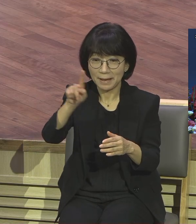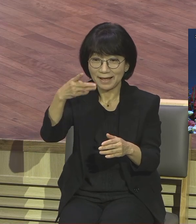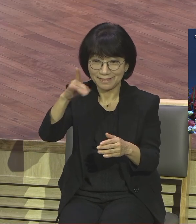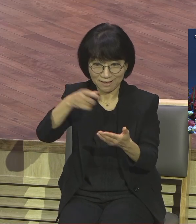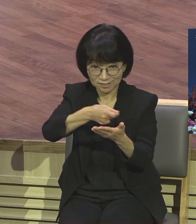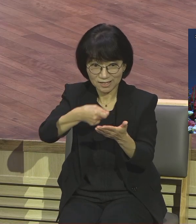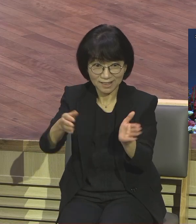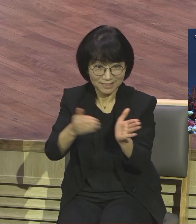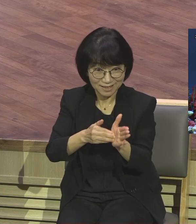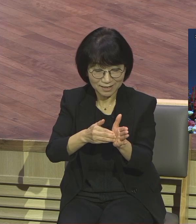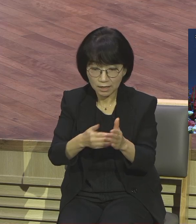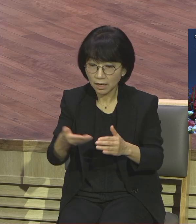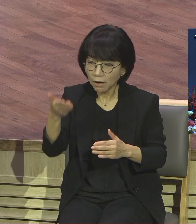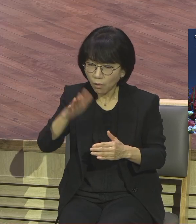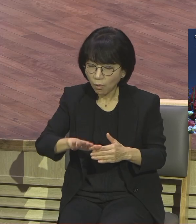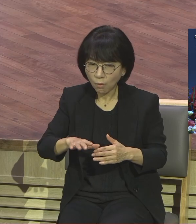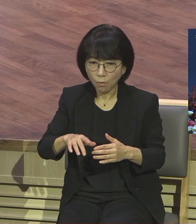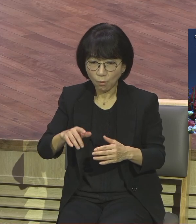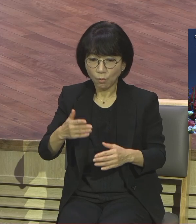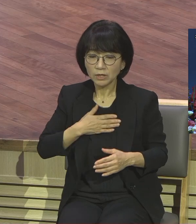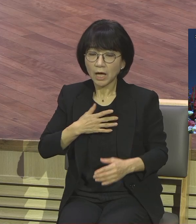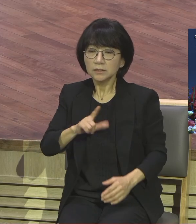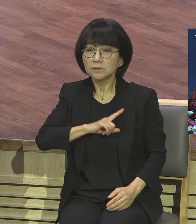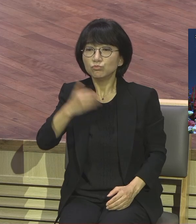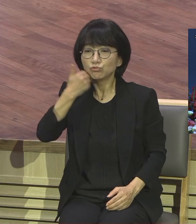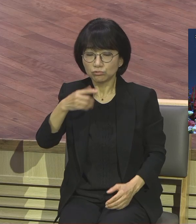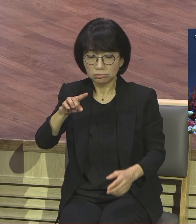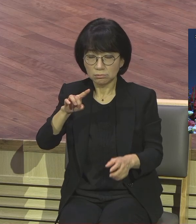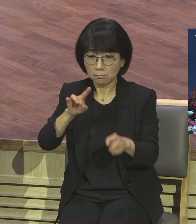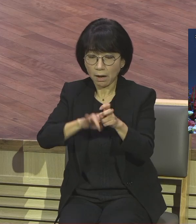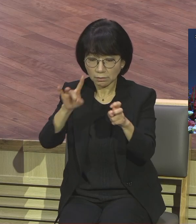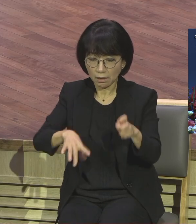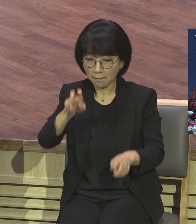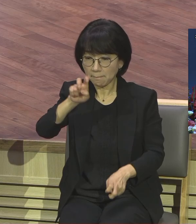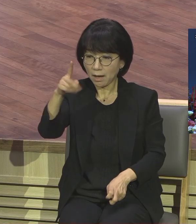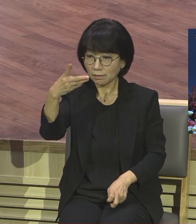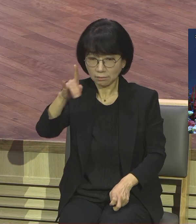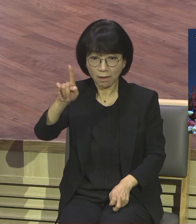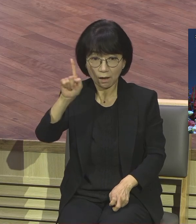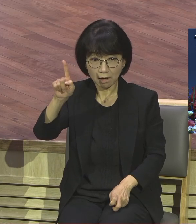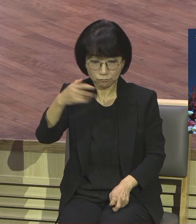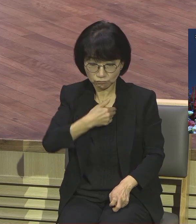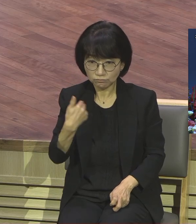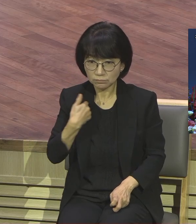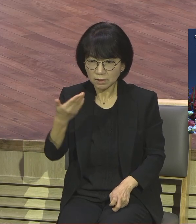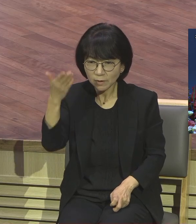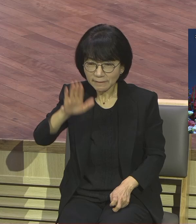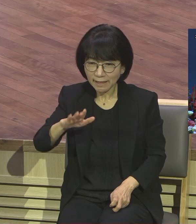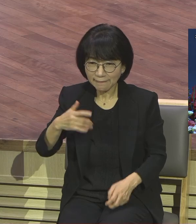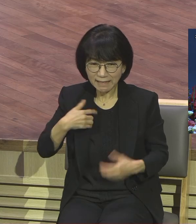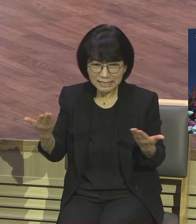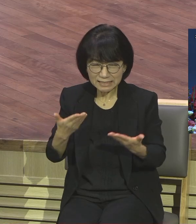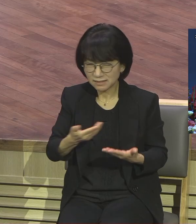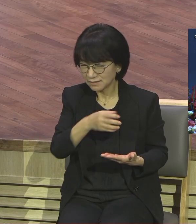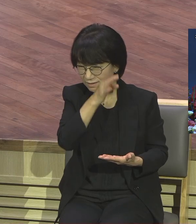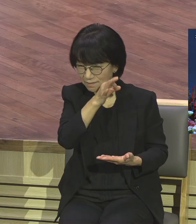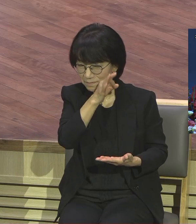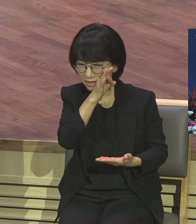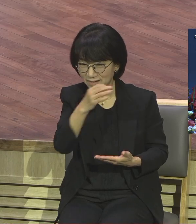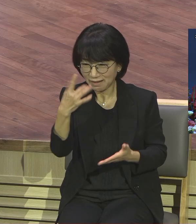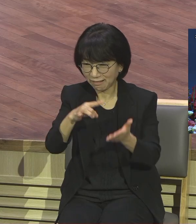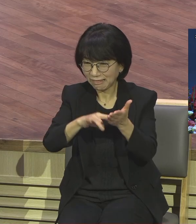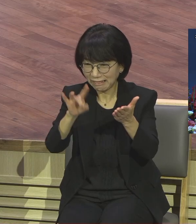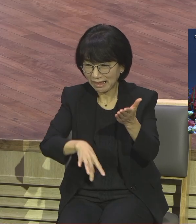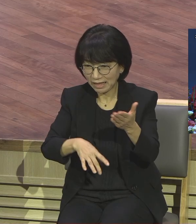자신의 치부, 과거에 창피하고 부끄러운 그 치부라고 할 수 있는 세리라는, 그때는 뭐